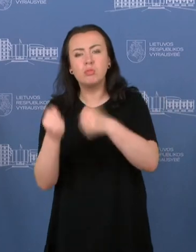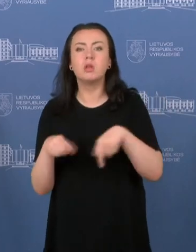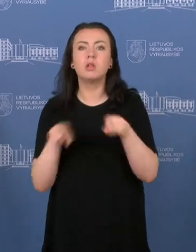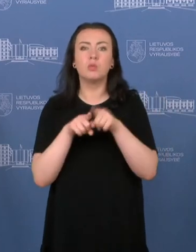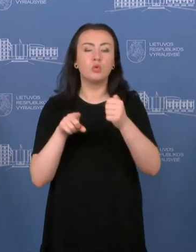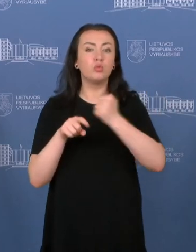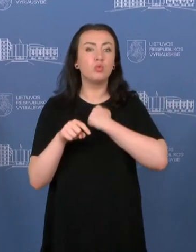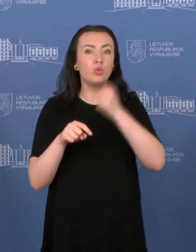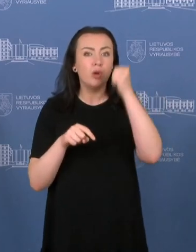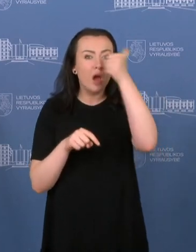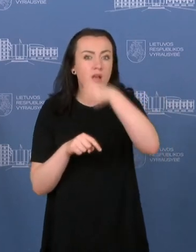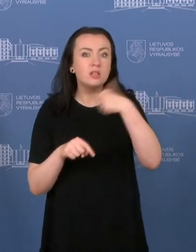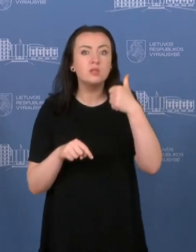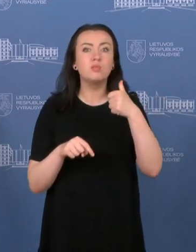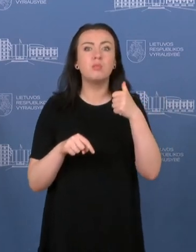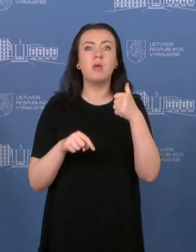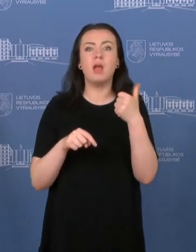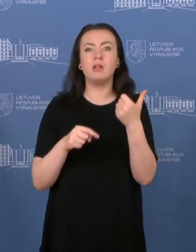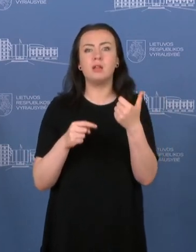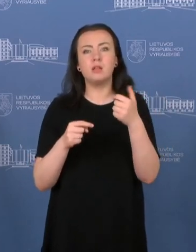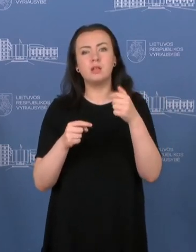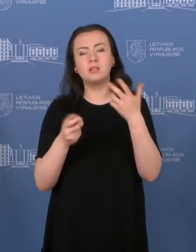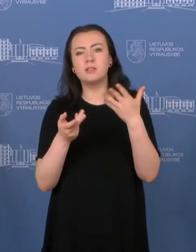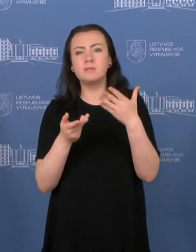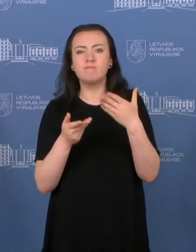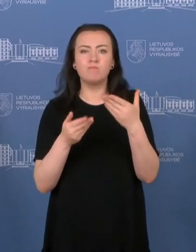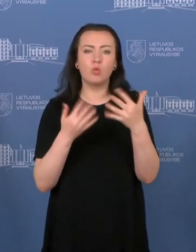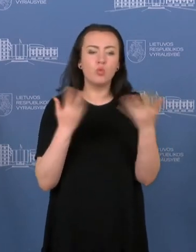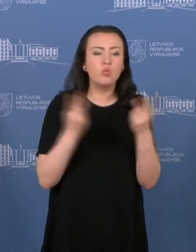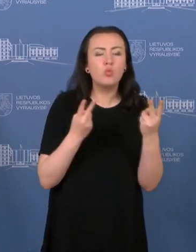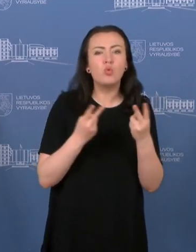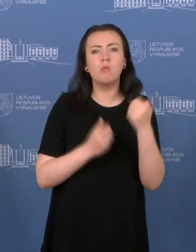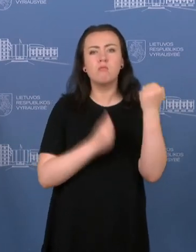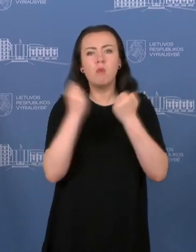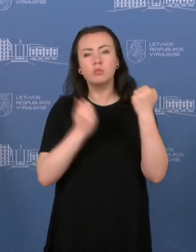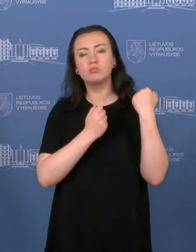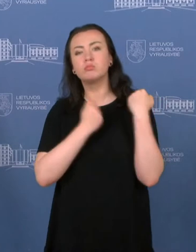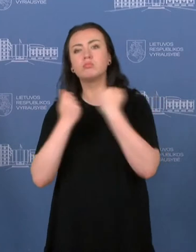turime asmeninės buitinės reikmes, tai yra vairuojam automobilius,